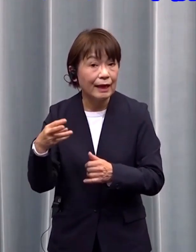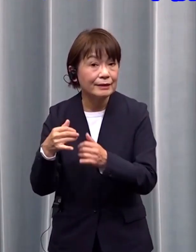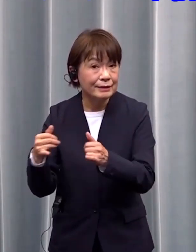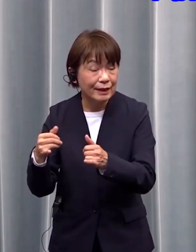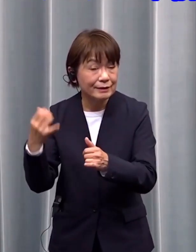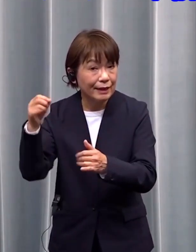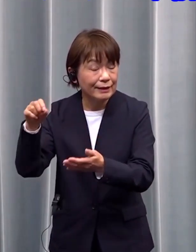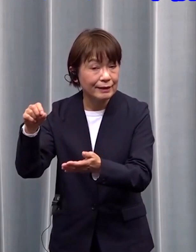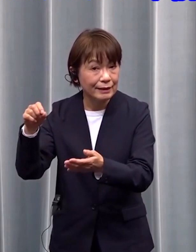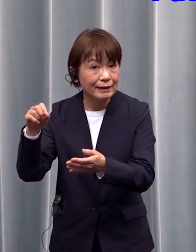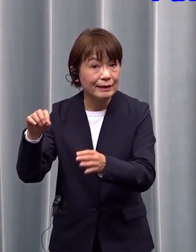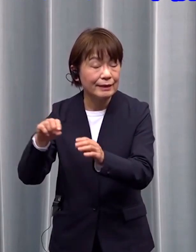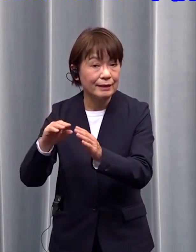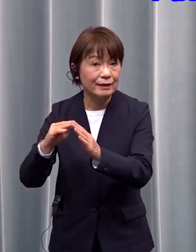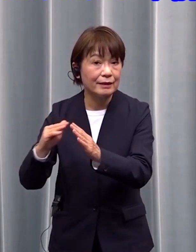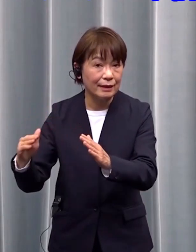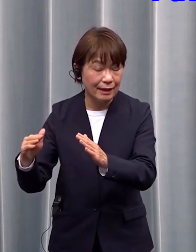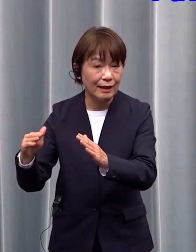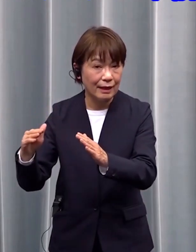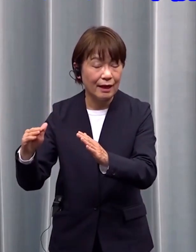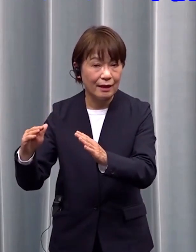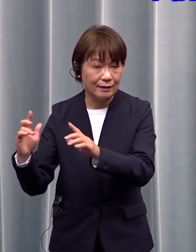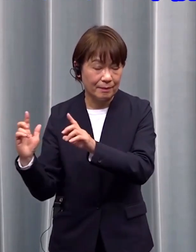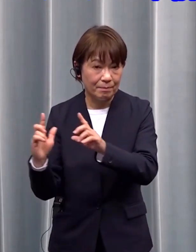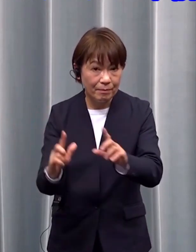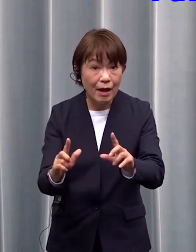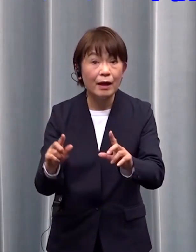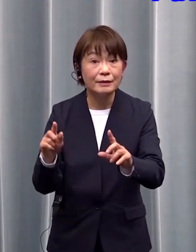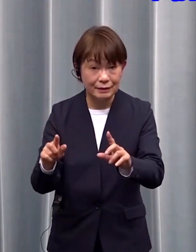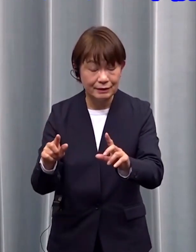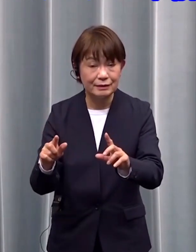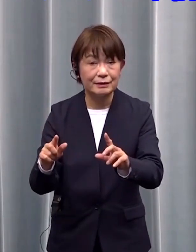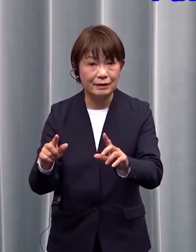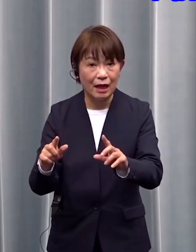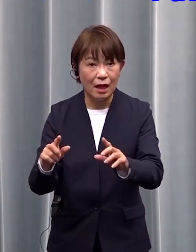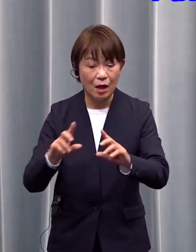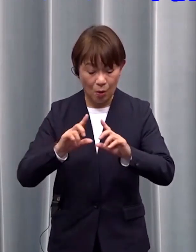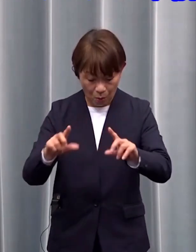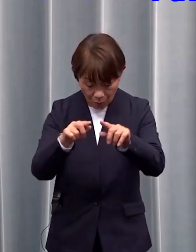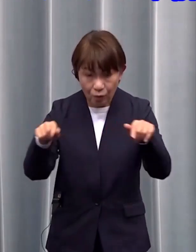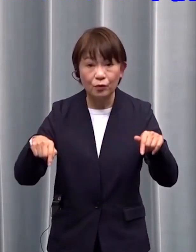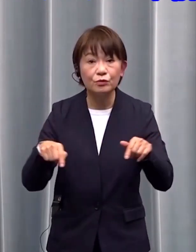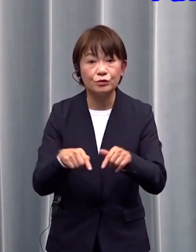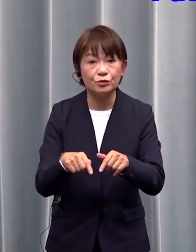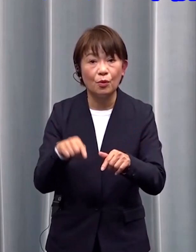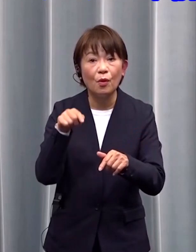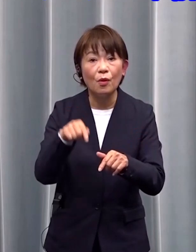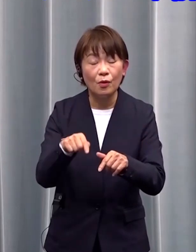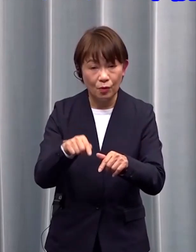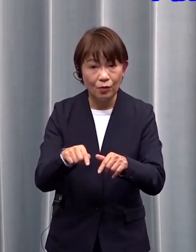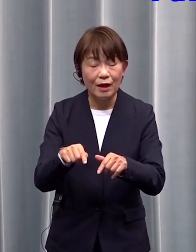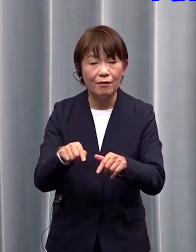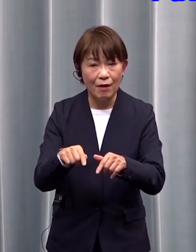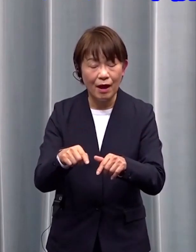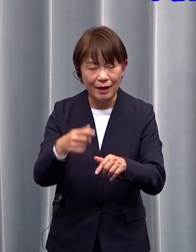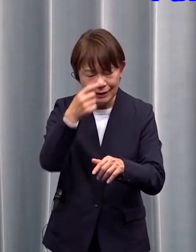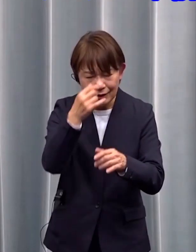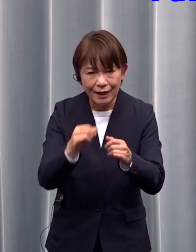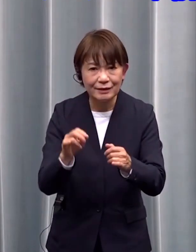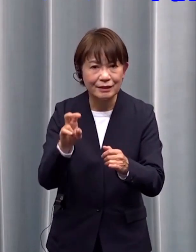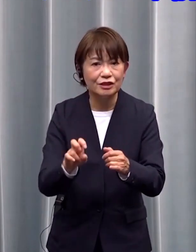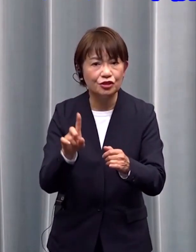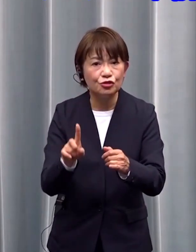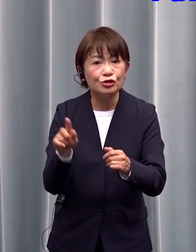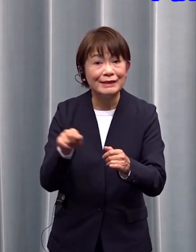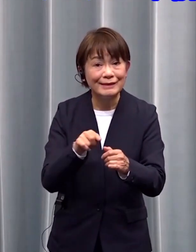出した、約70ページぐらいの報告書、21人の被害者にしか聞いていない報告書のみをもってして、まあ、徹底